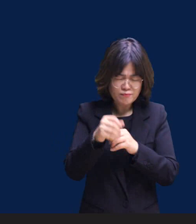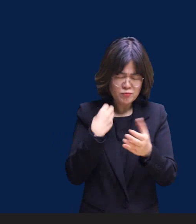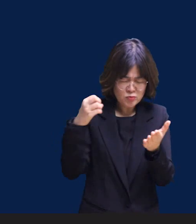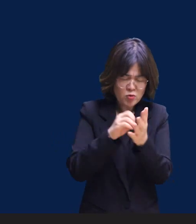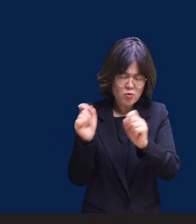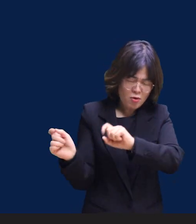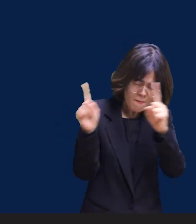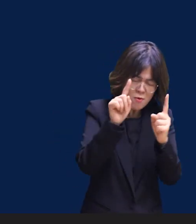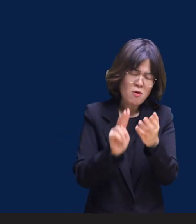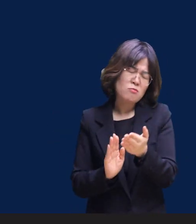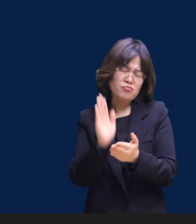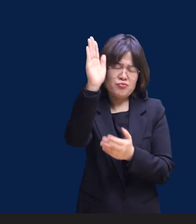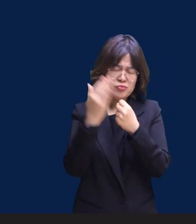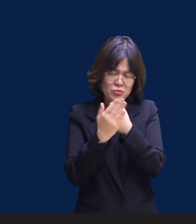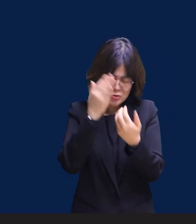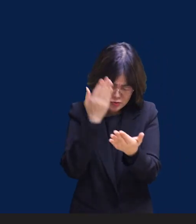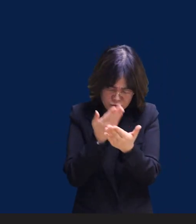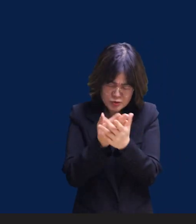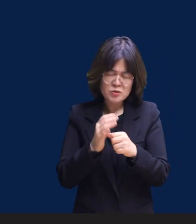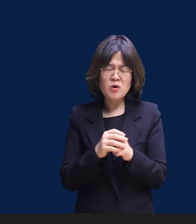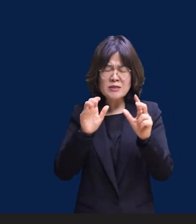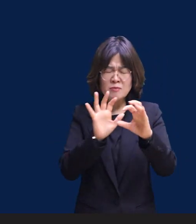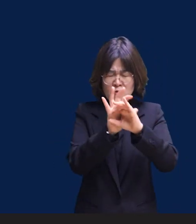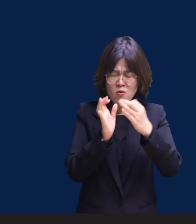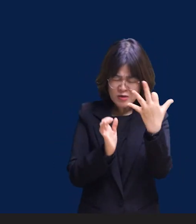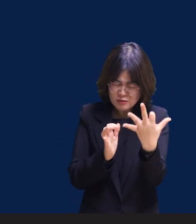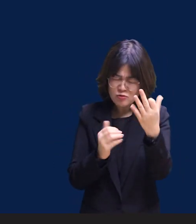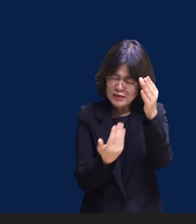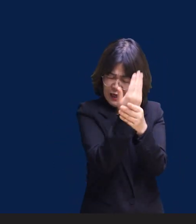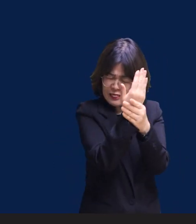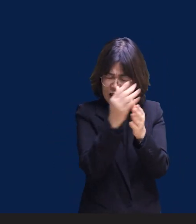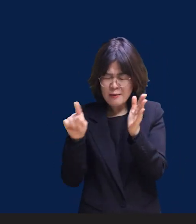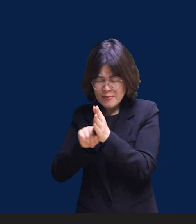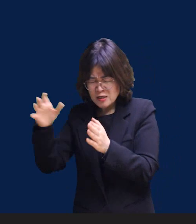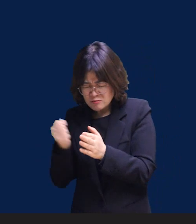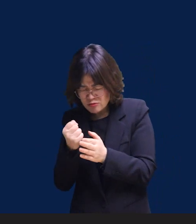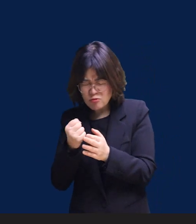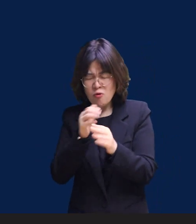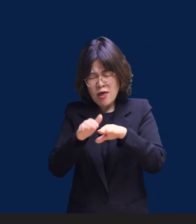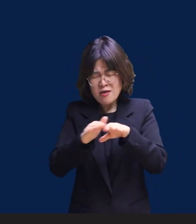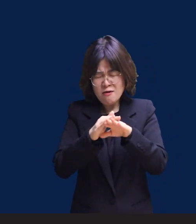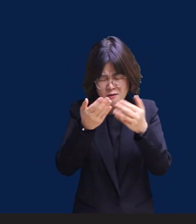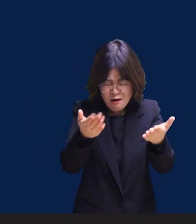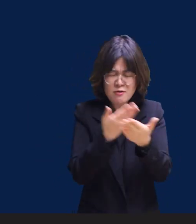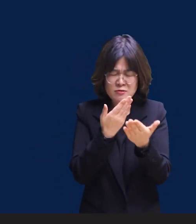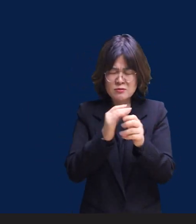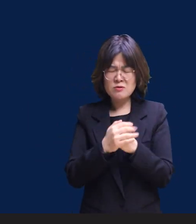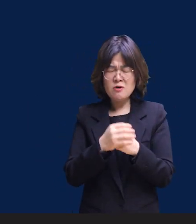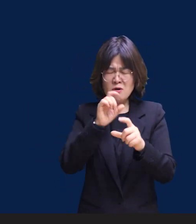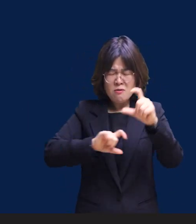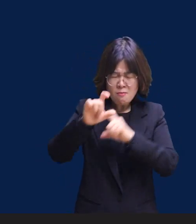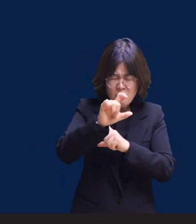하여 주시옵소서. 이 사태의 의미를 신앙적으로 깨닫게 하시어 이제는 더 이상